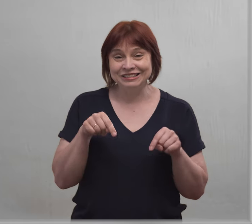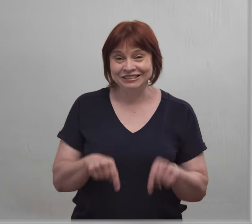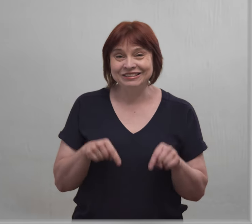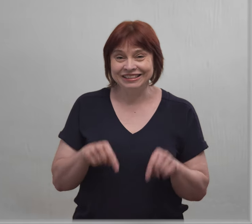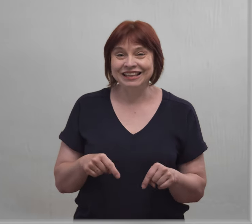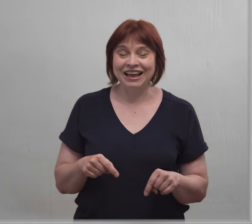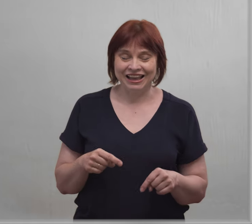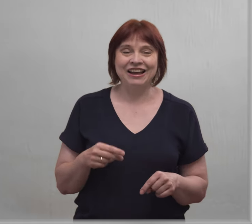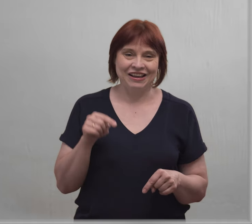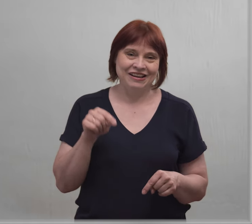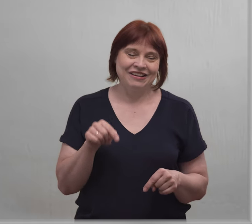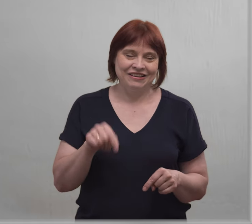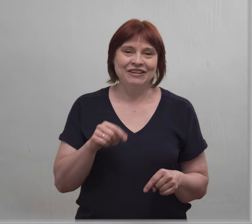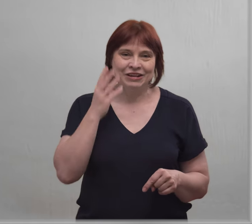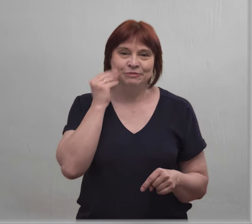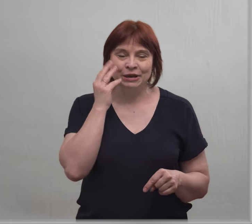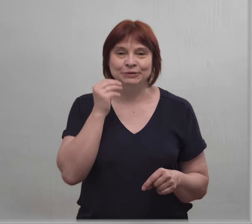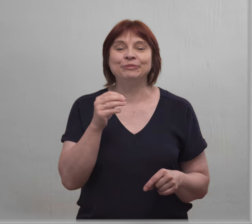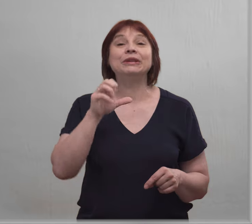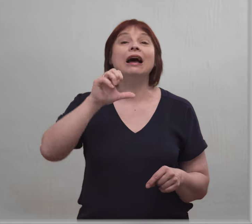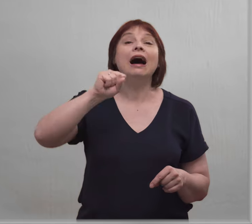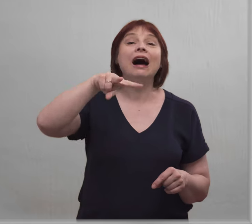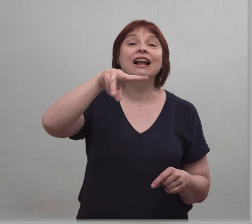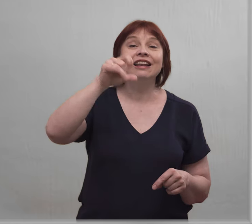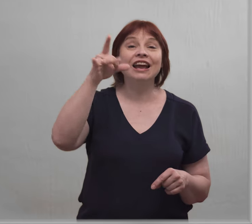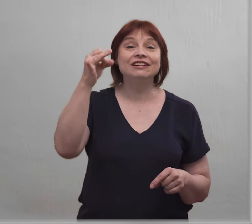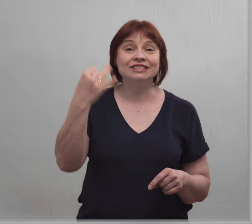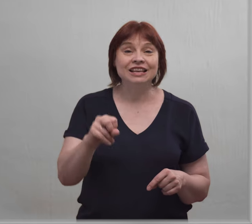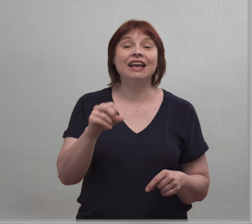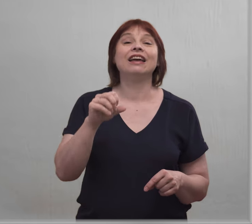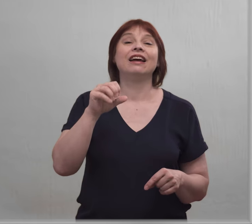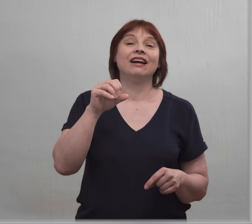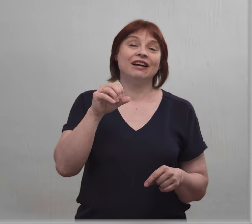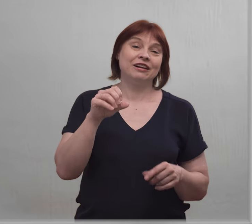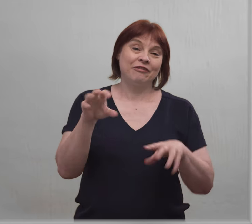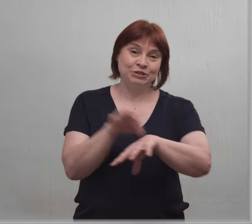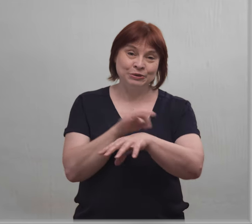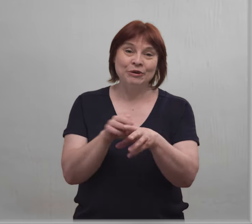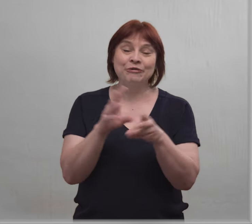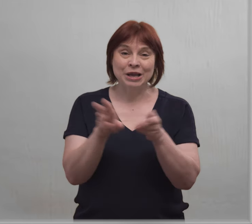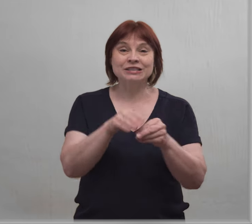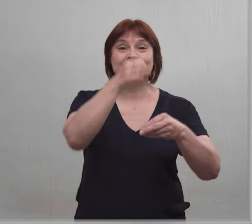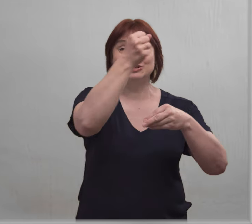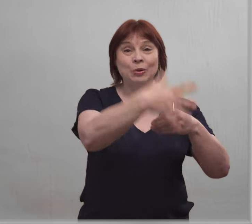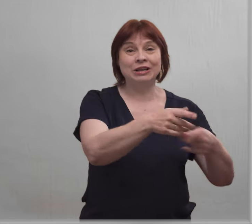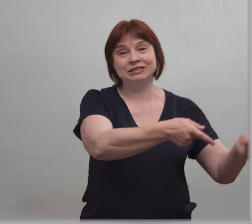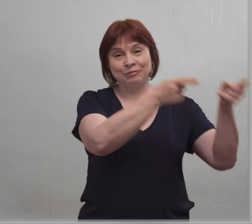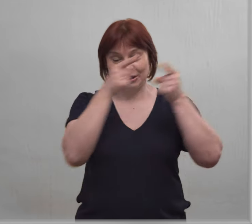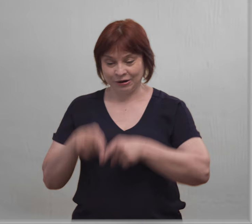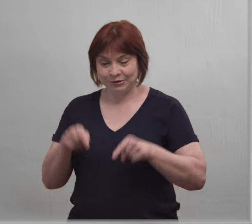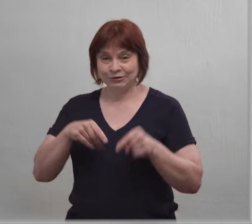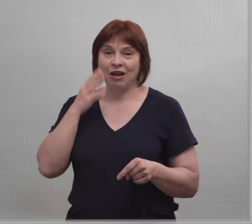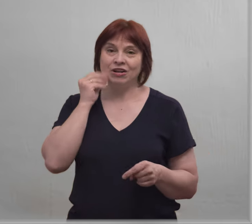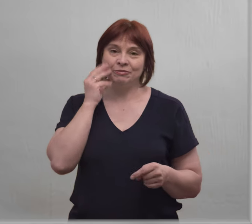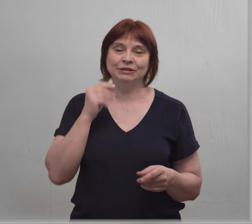с Алисой переехали, и они так радуются, что, знаете, я так рад, что зима эта такая приятная была